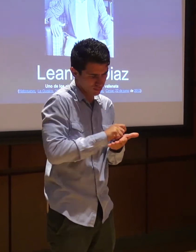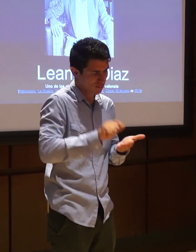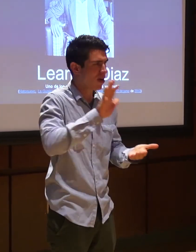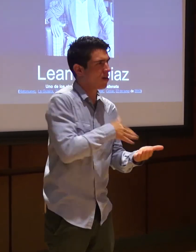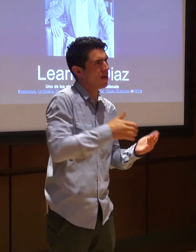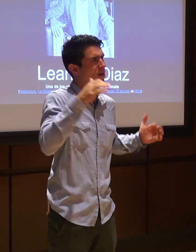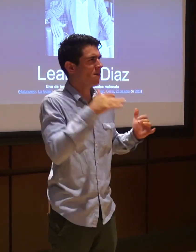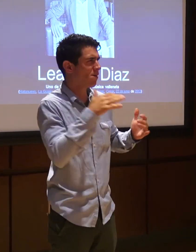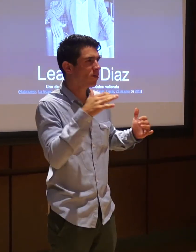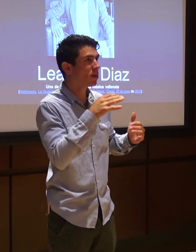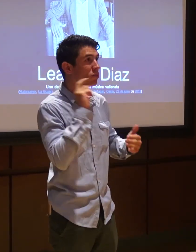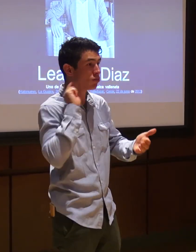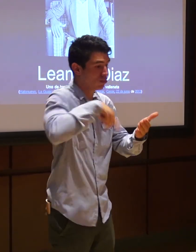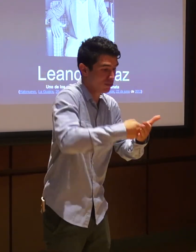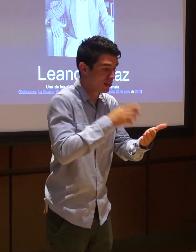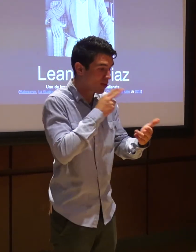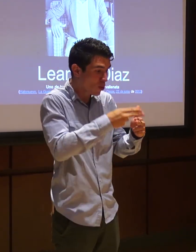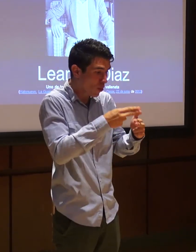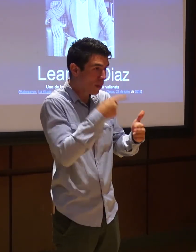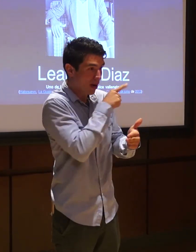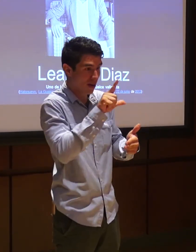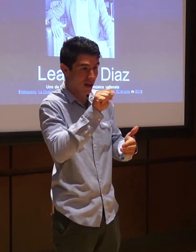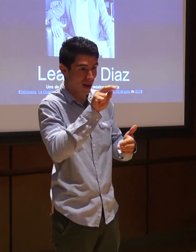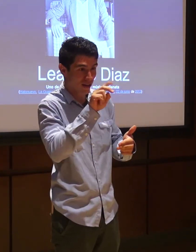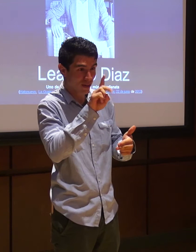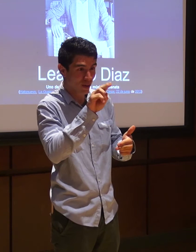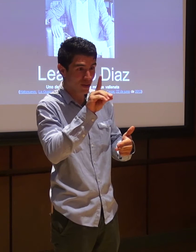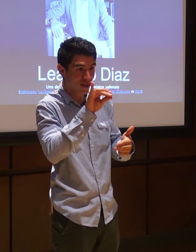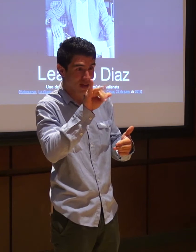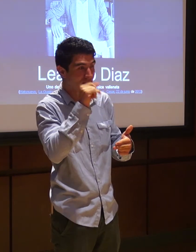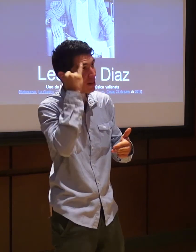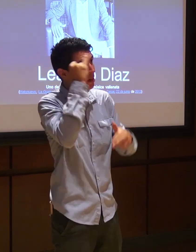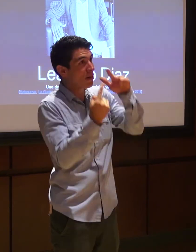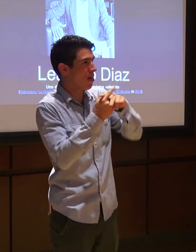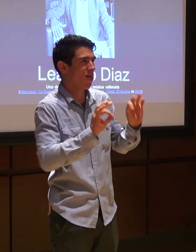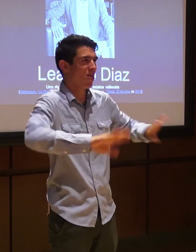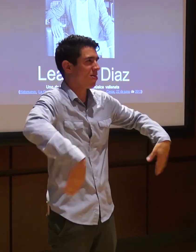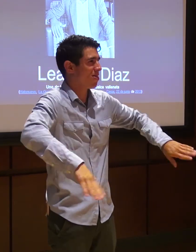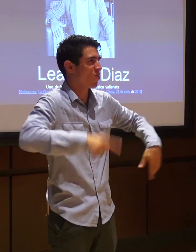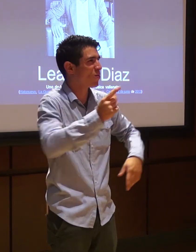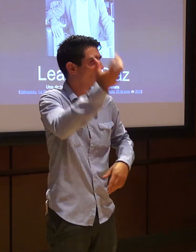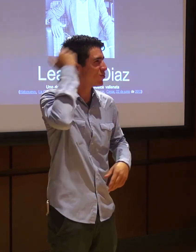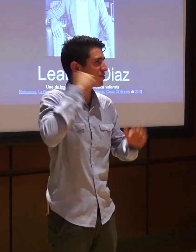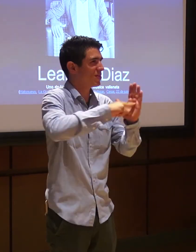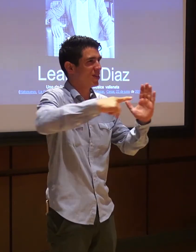algo sobre su historia, lo que escribía, cómo se inspiraba para sus versos.